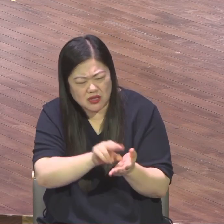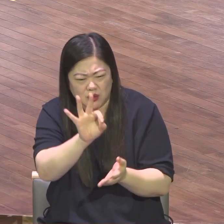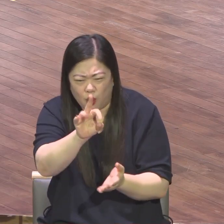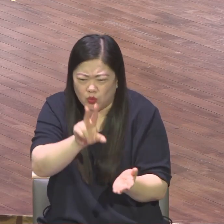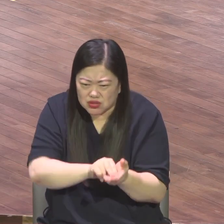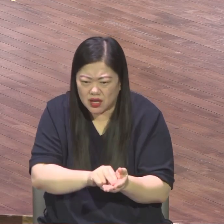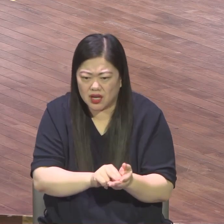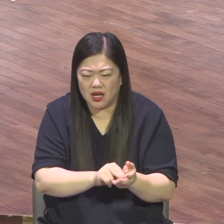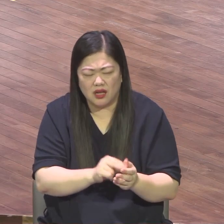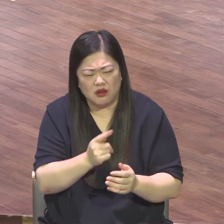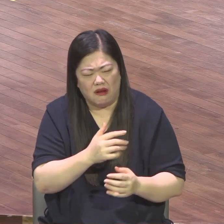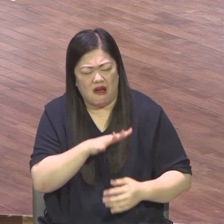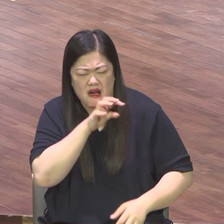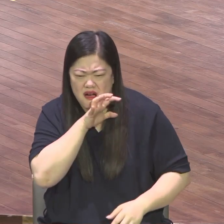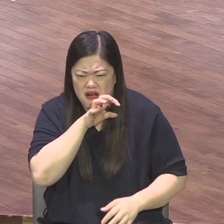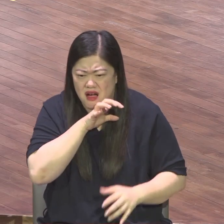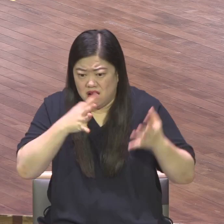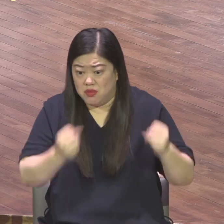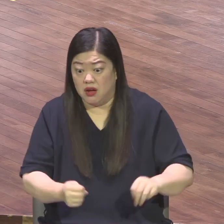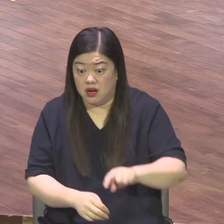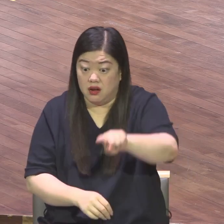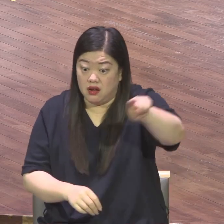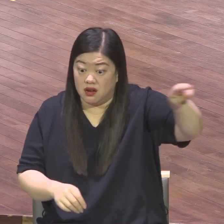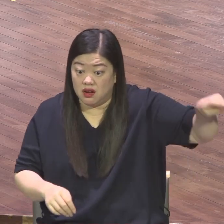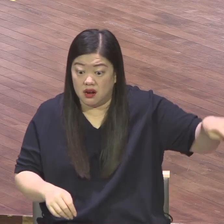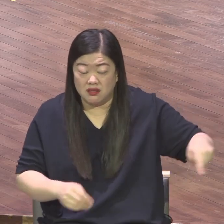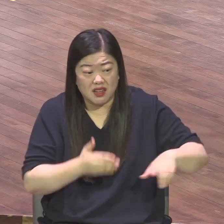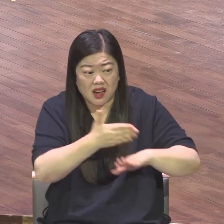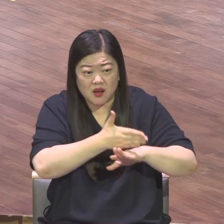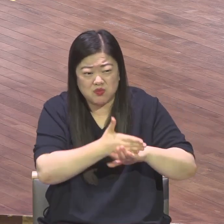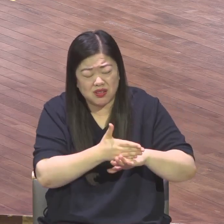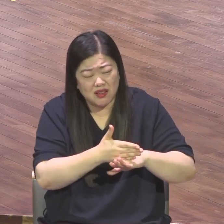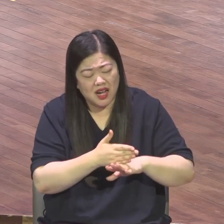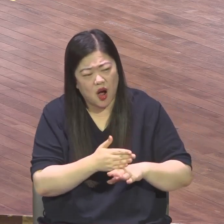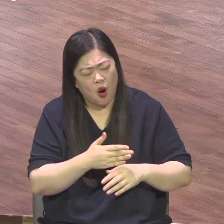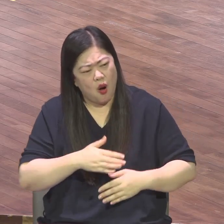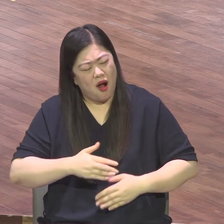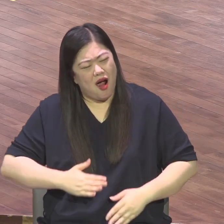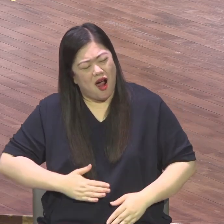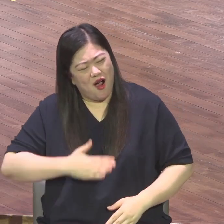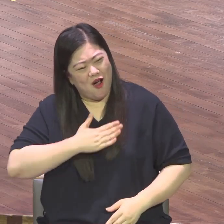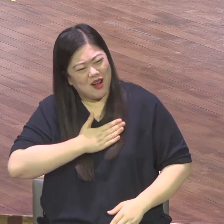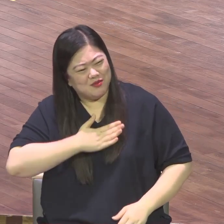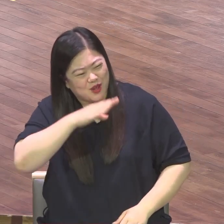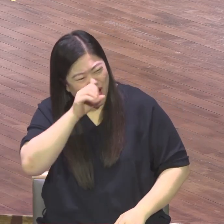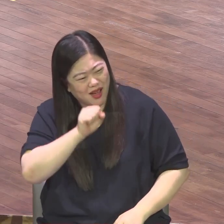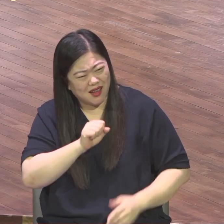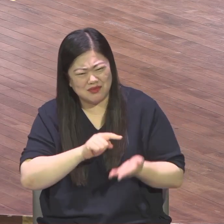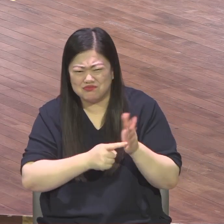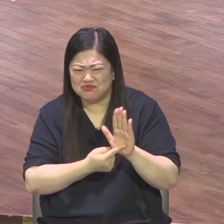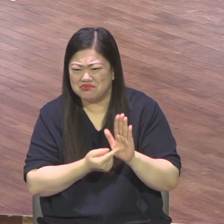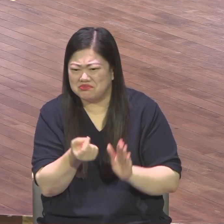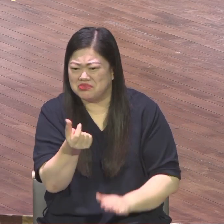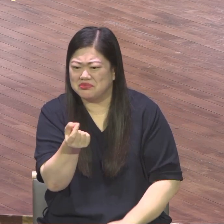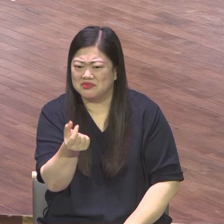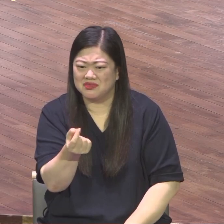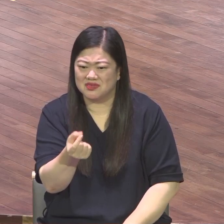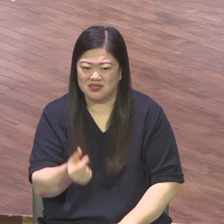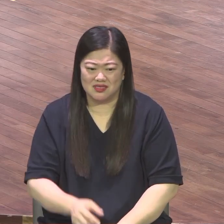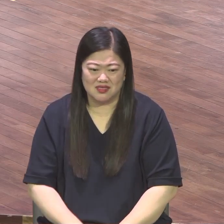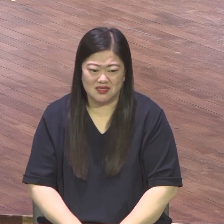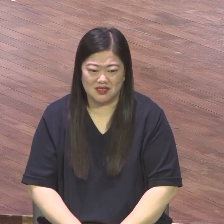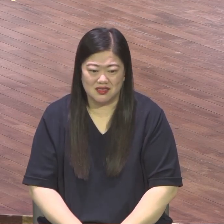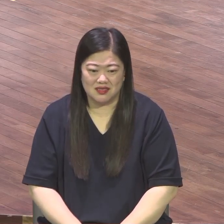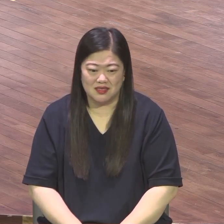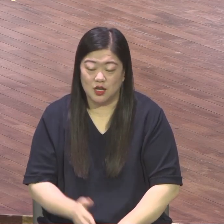어떻게 이 험한 세상에서 이 고달픈 세상에서 감사가 나옵니까? 구원에 의한 감사. 난